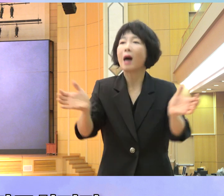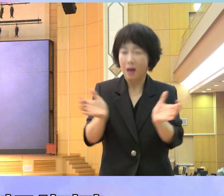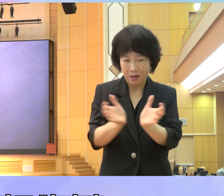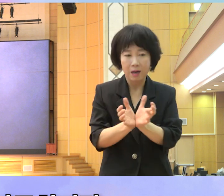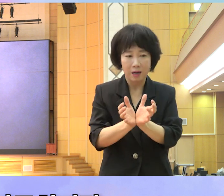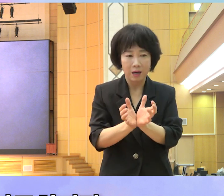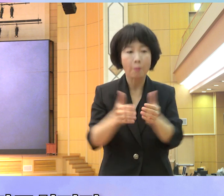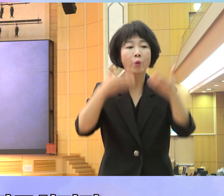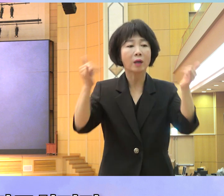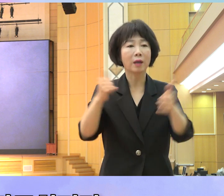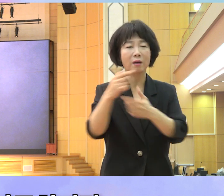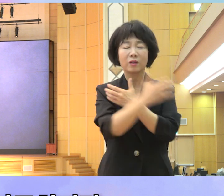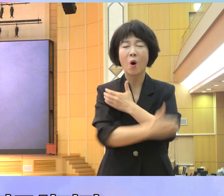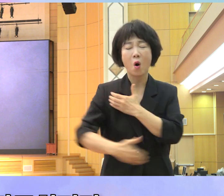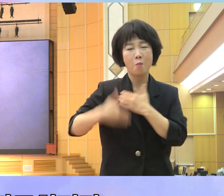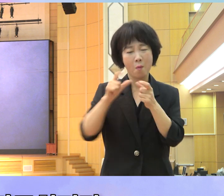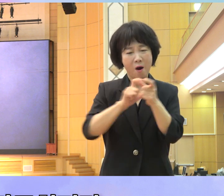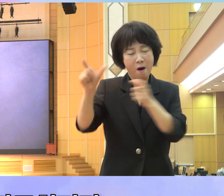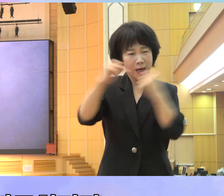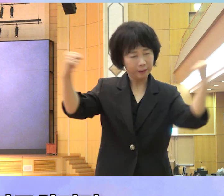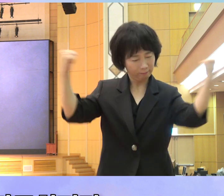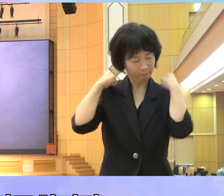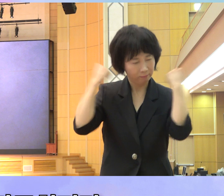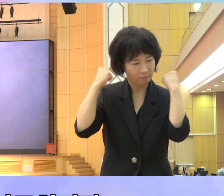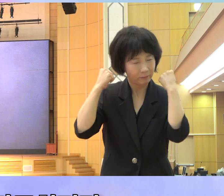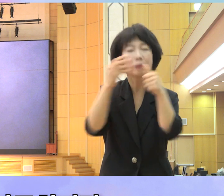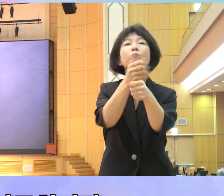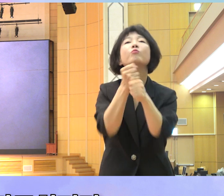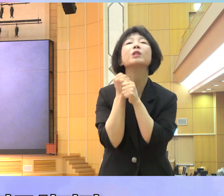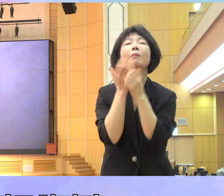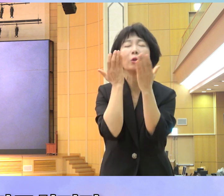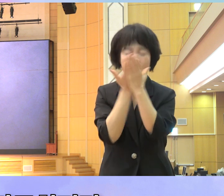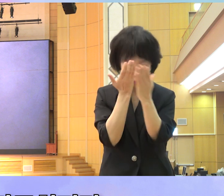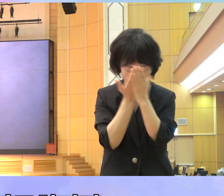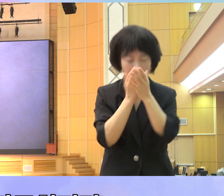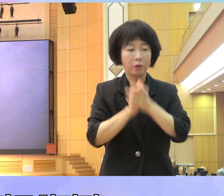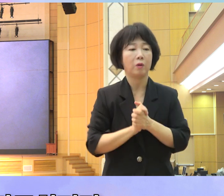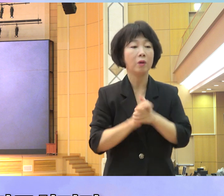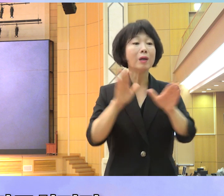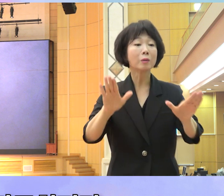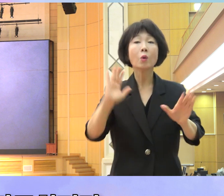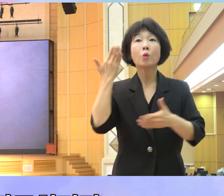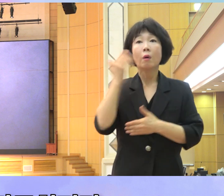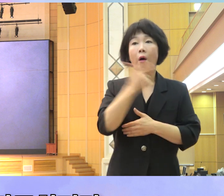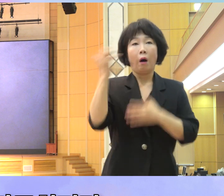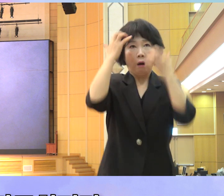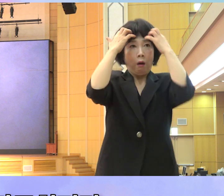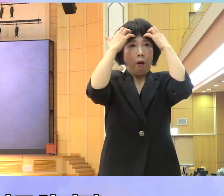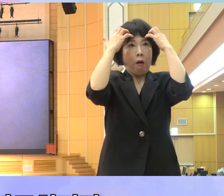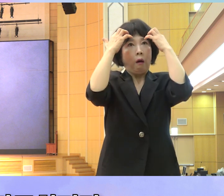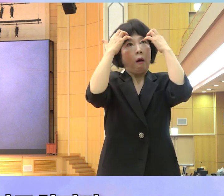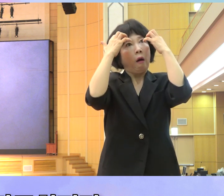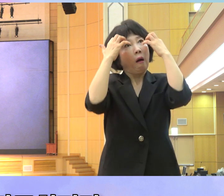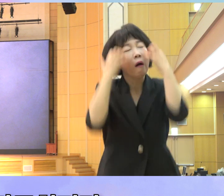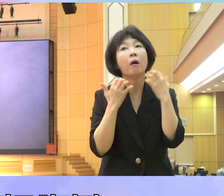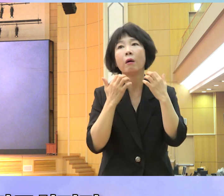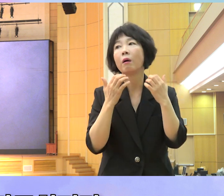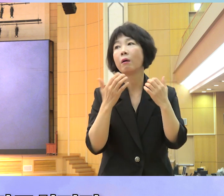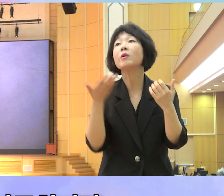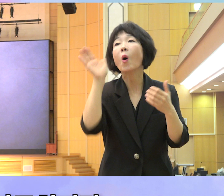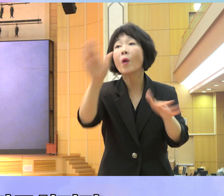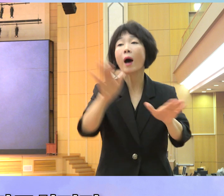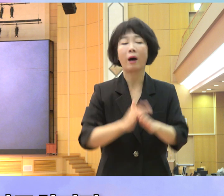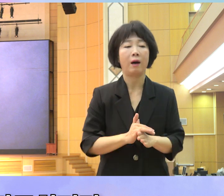섬기는 봉사자들 건강으로 더하여 주옵소서. 살아계신 주님, 무더운 여름 가운데도 교회의 각